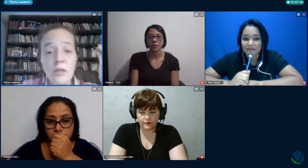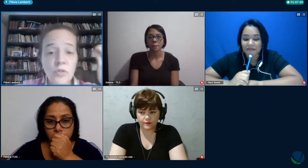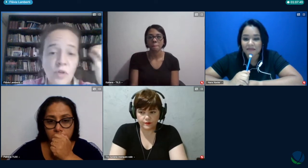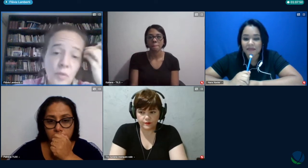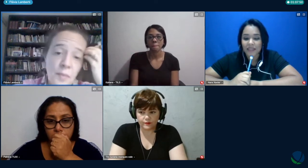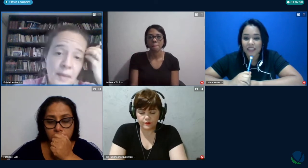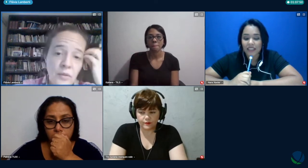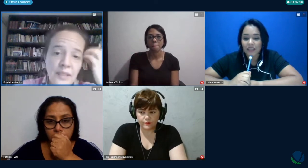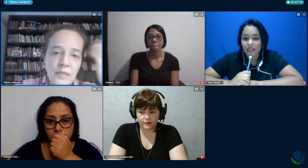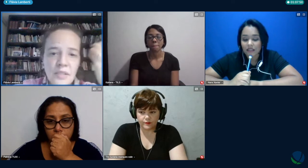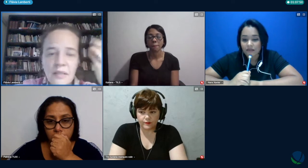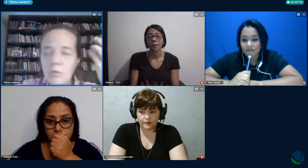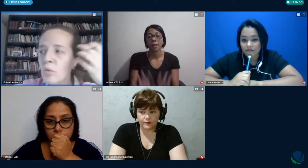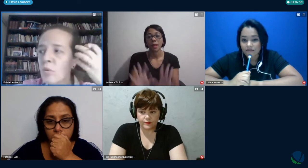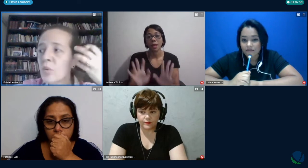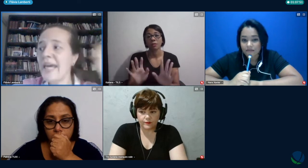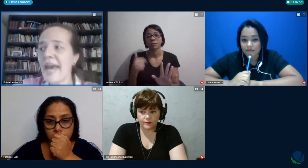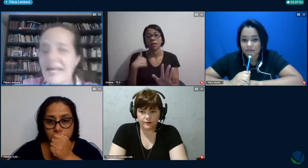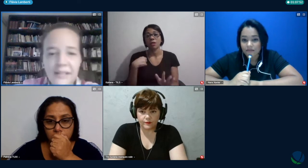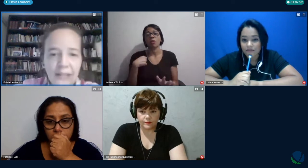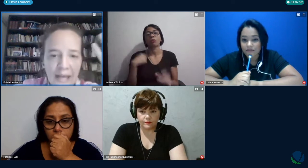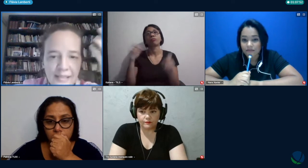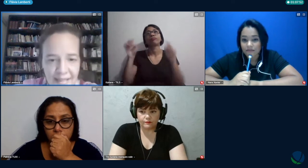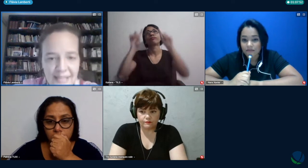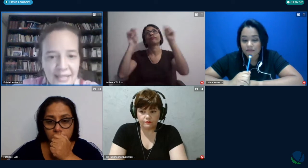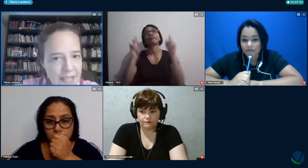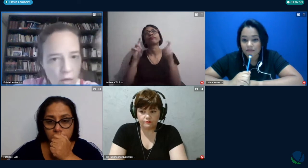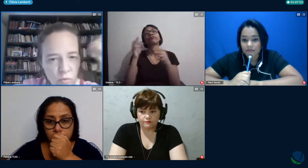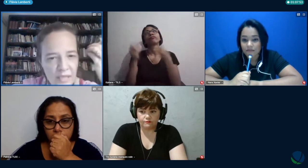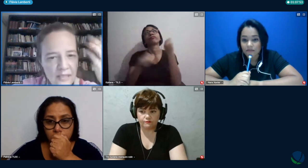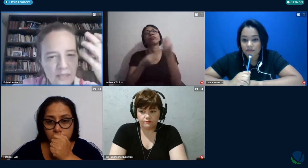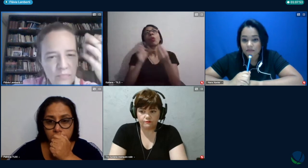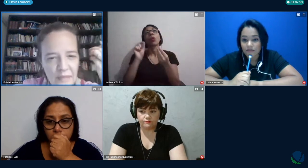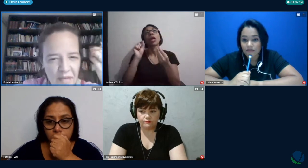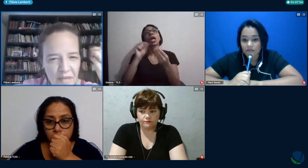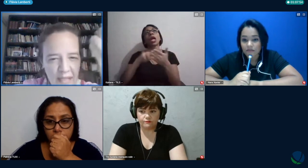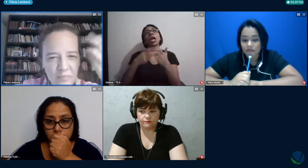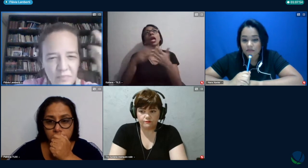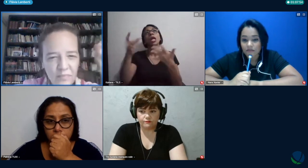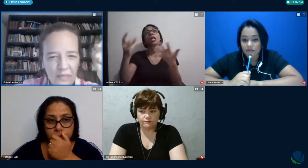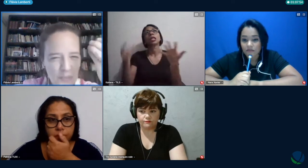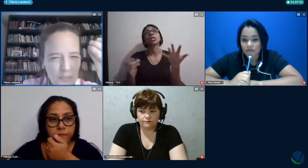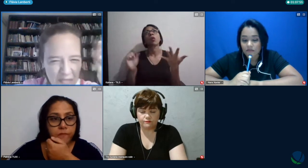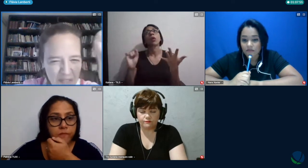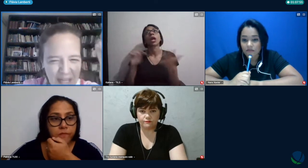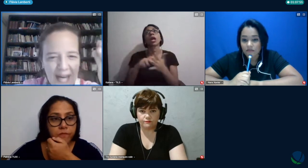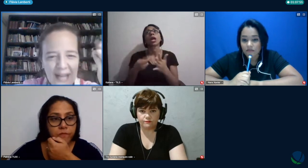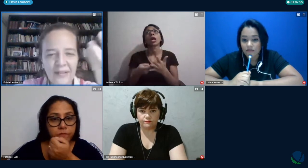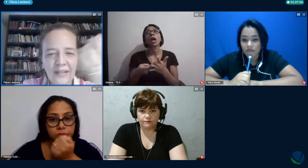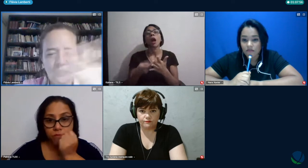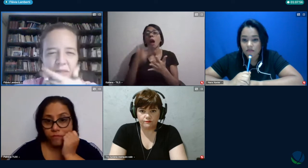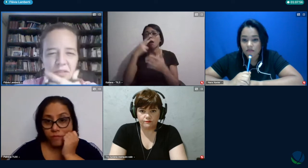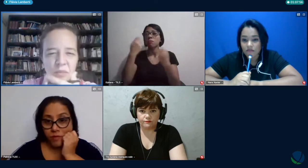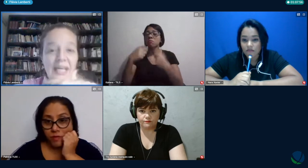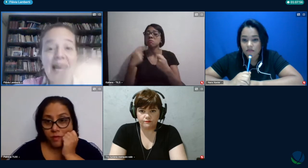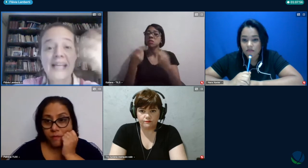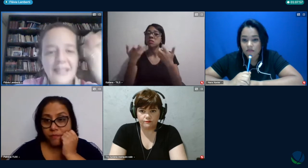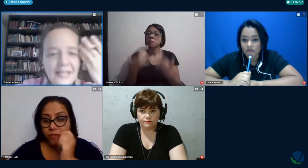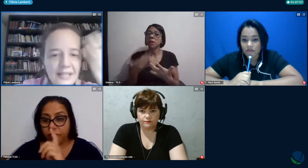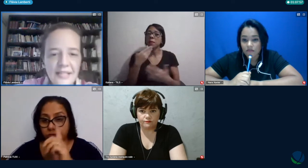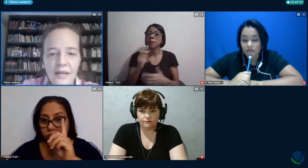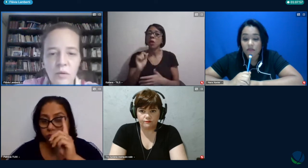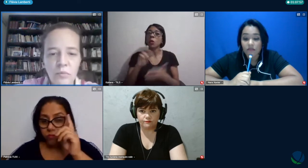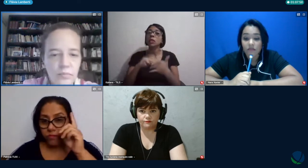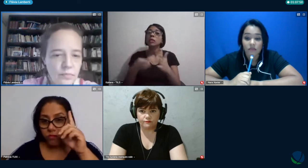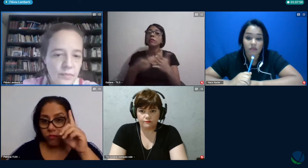Agora, eu só fico me perguntando assim, o que é essa descrição? Não sei se deveria especificar, né? Assim, o que é